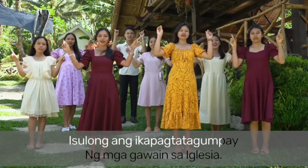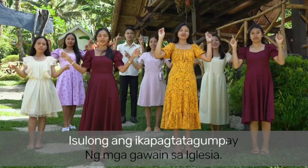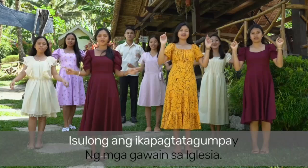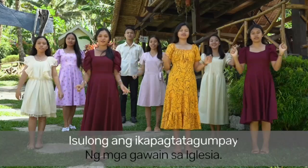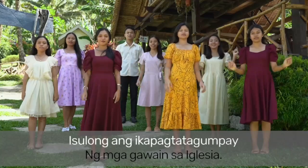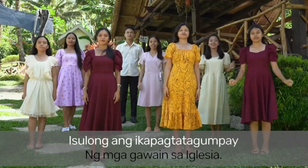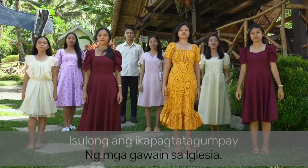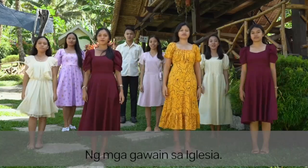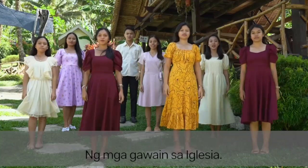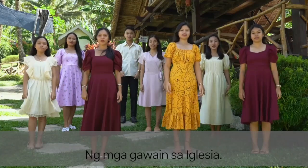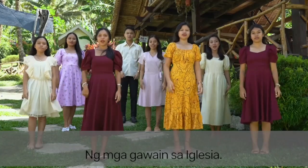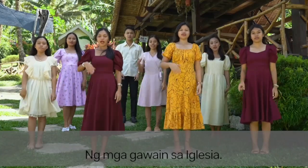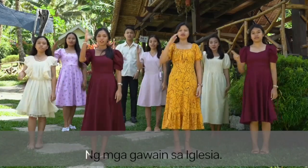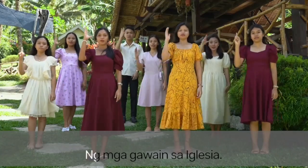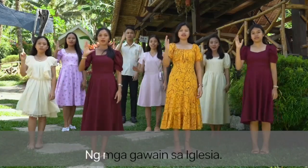ikapagtatagumpay ng mga